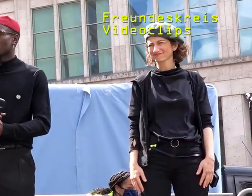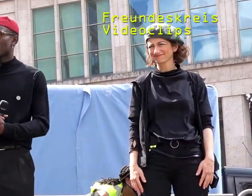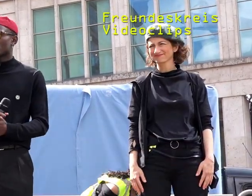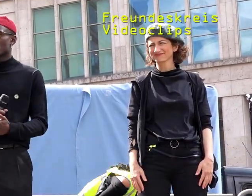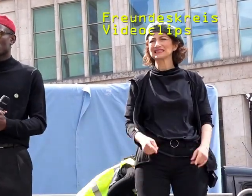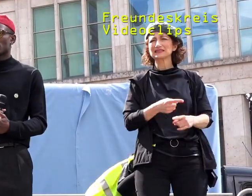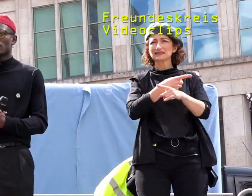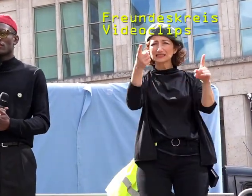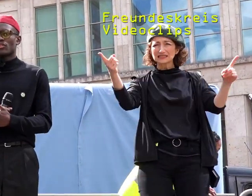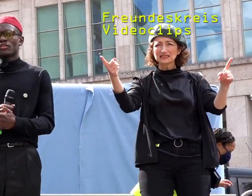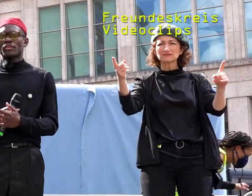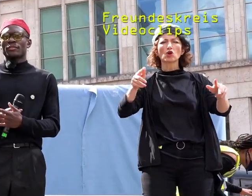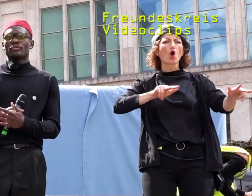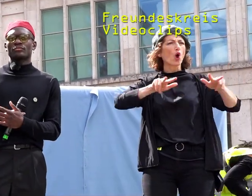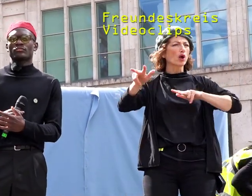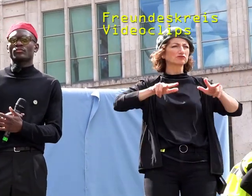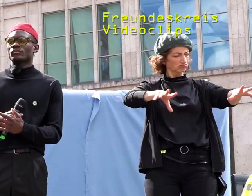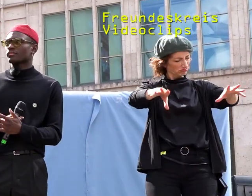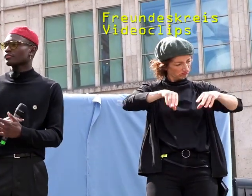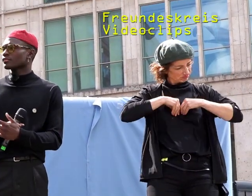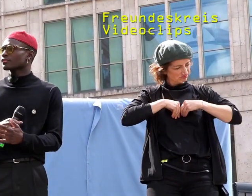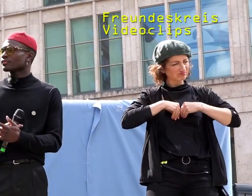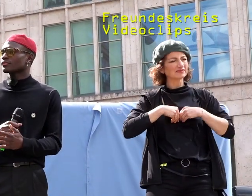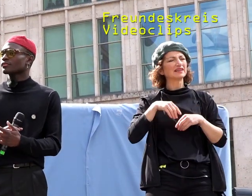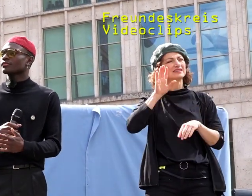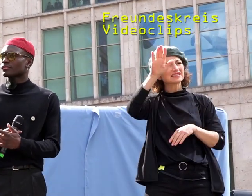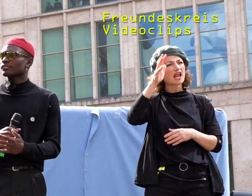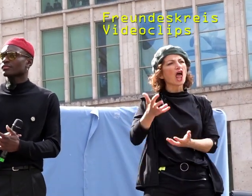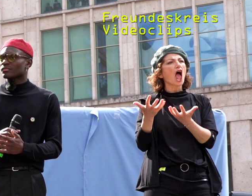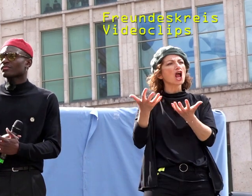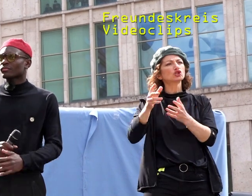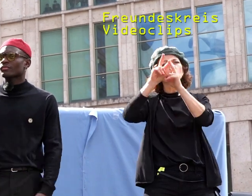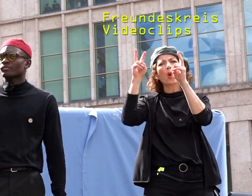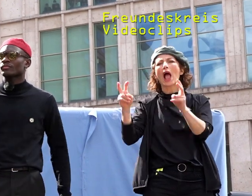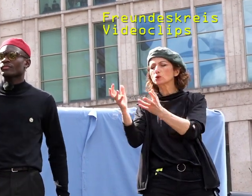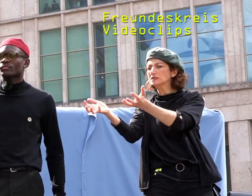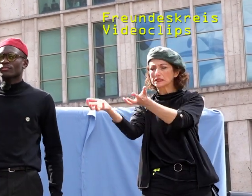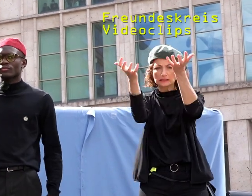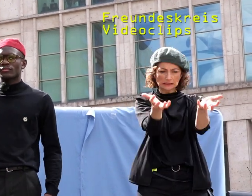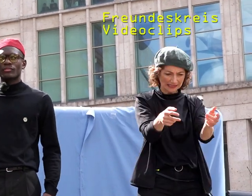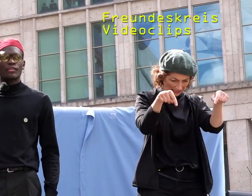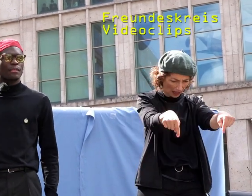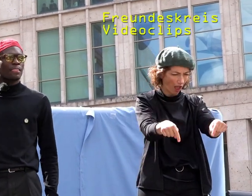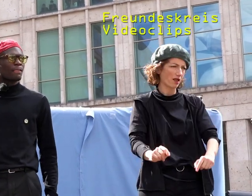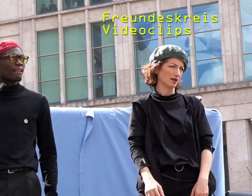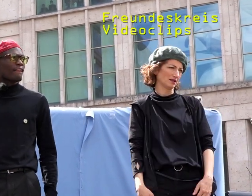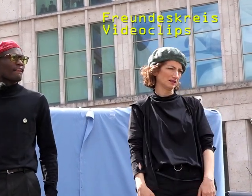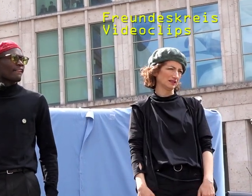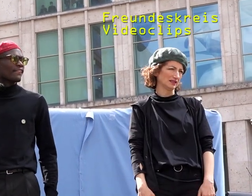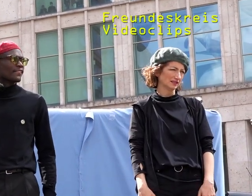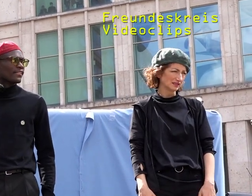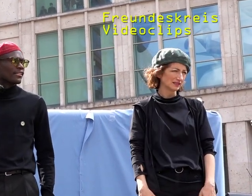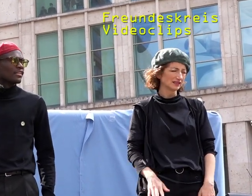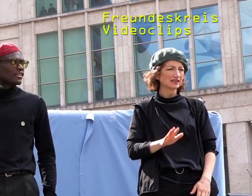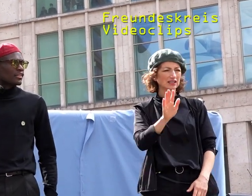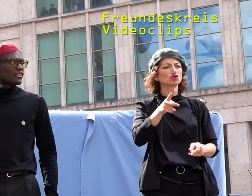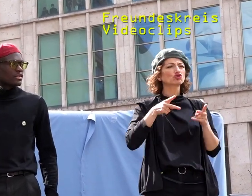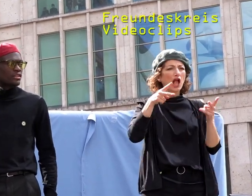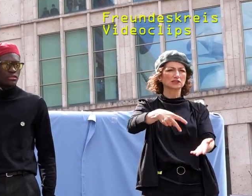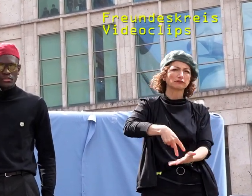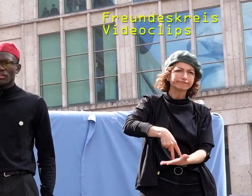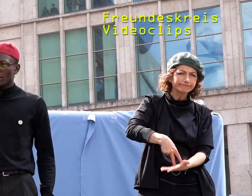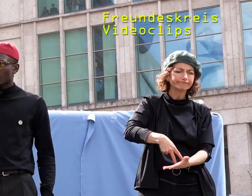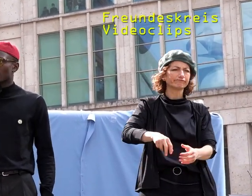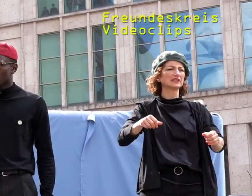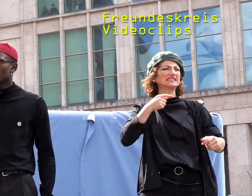euch organisiert, dafür, dass ihr euren Arsch hier rausbringt, euch auf die Stelle, auf die Straße stellt